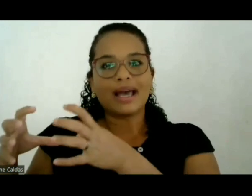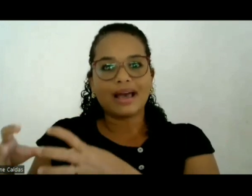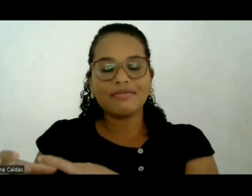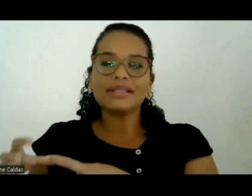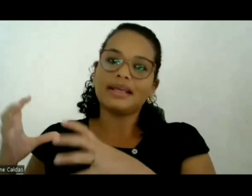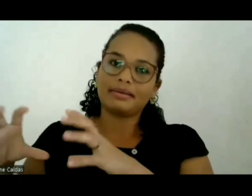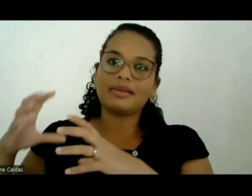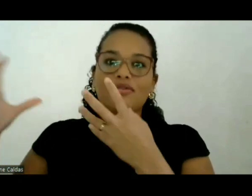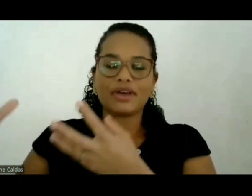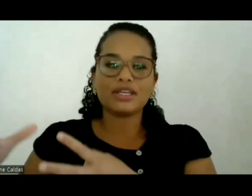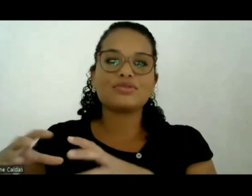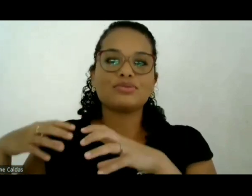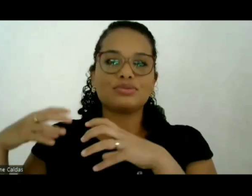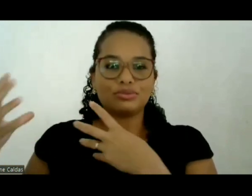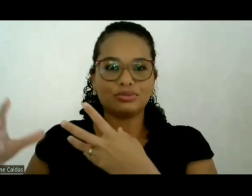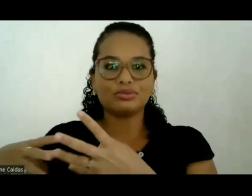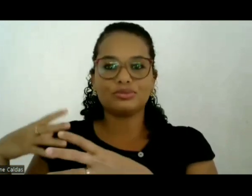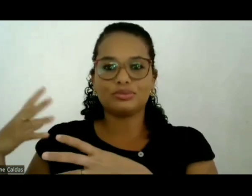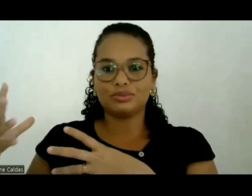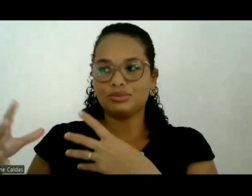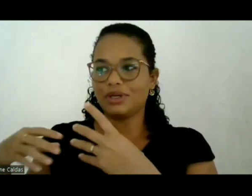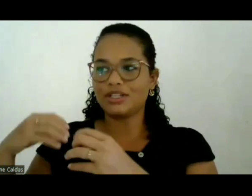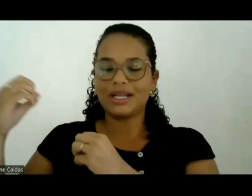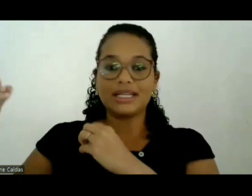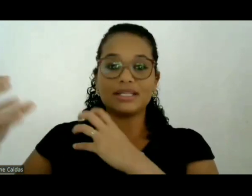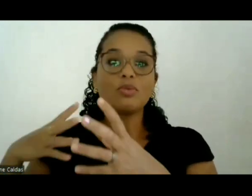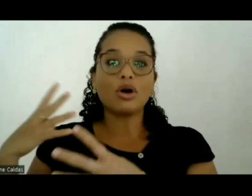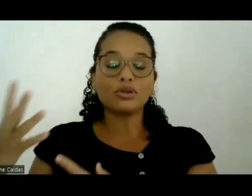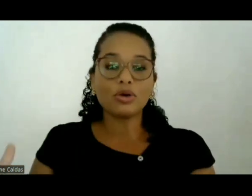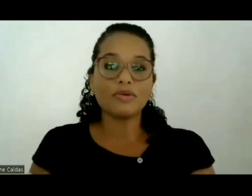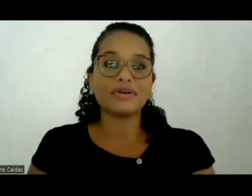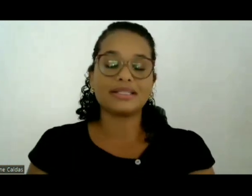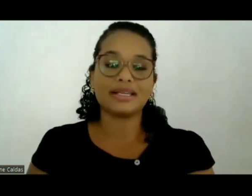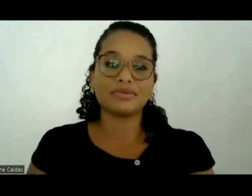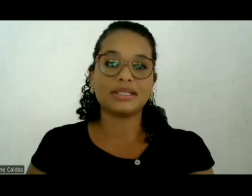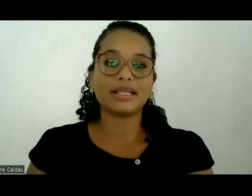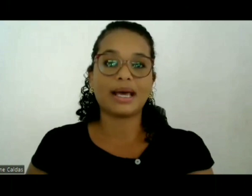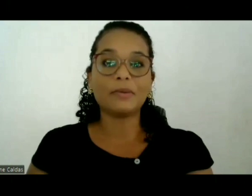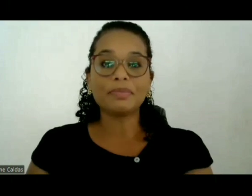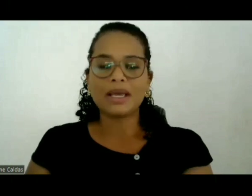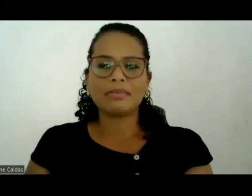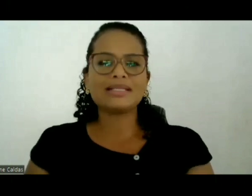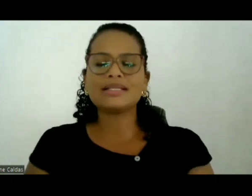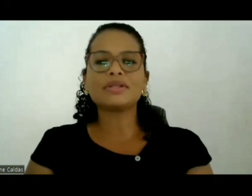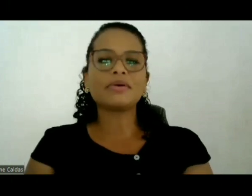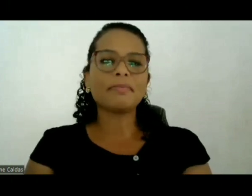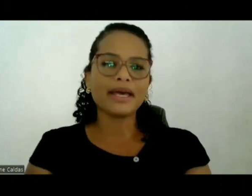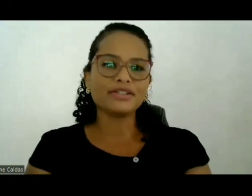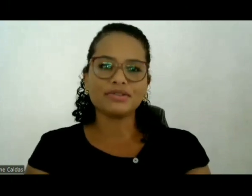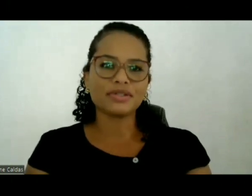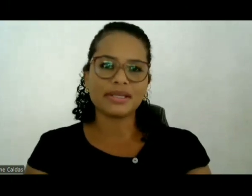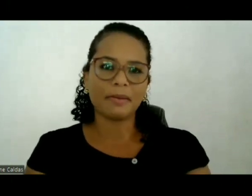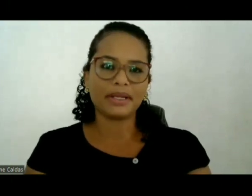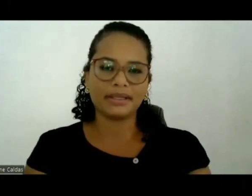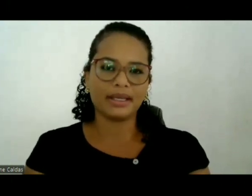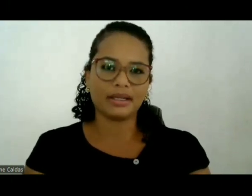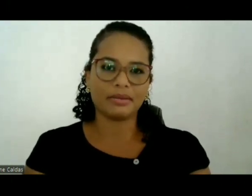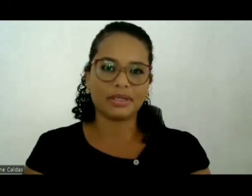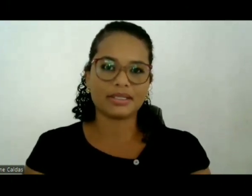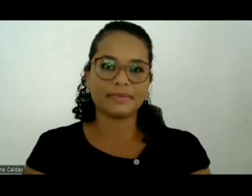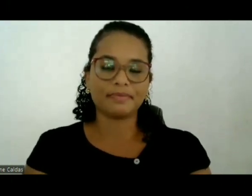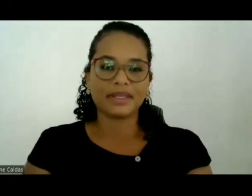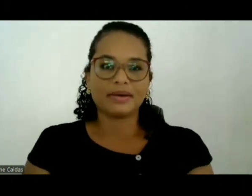cada lugar vai ter talvez um regionalismo, um modo como fazer o sinal, mas isso não impede de você